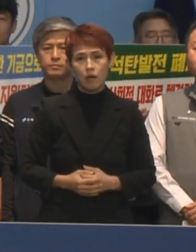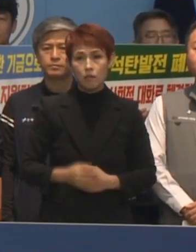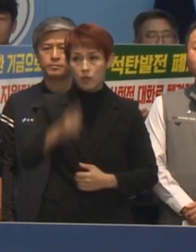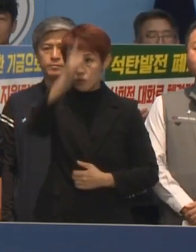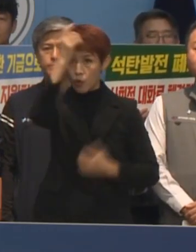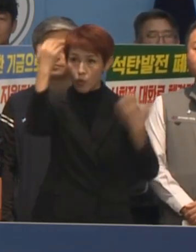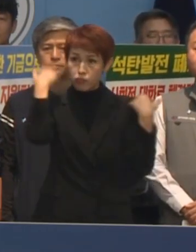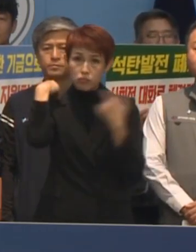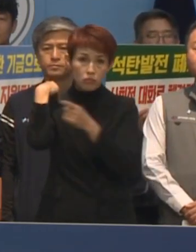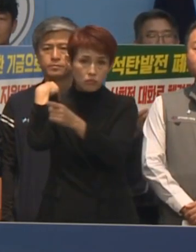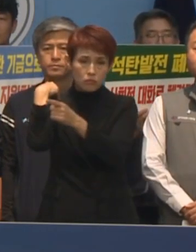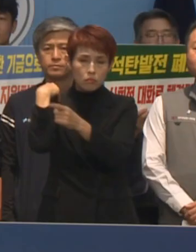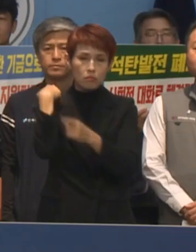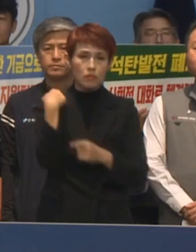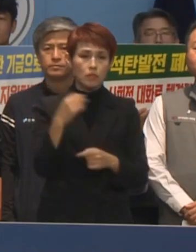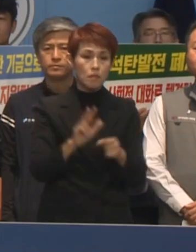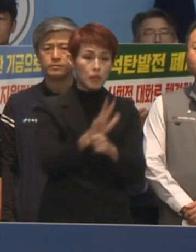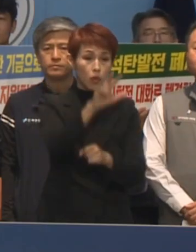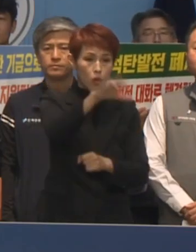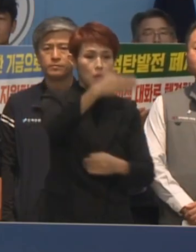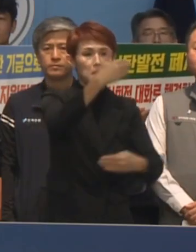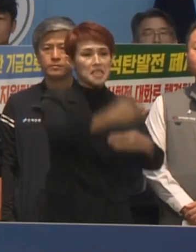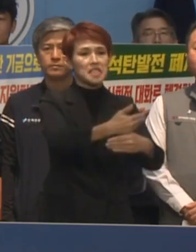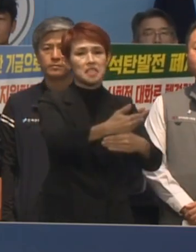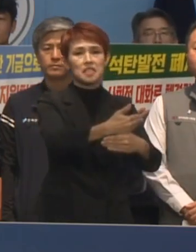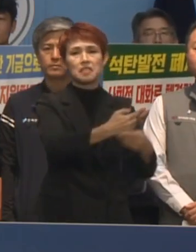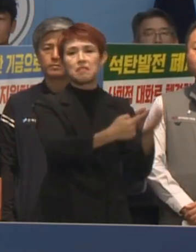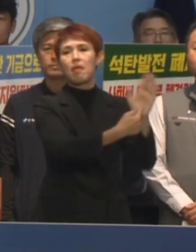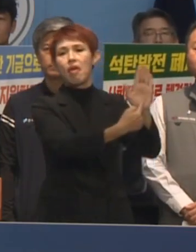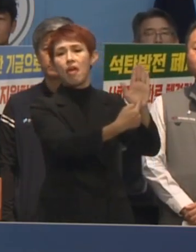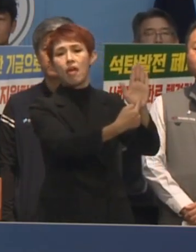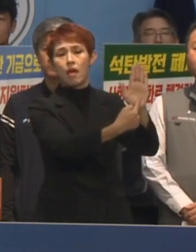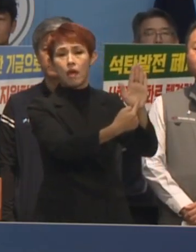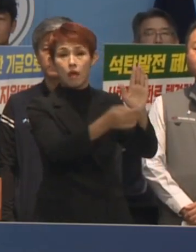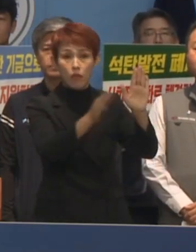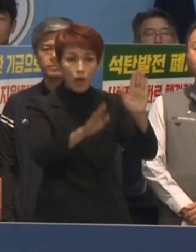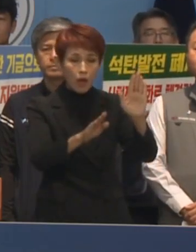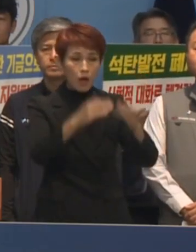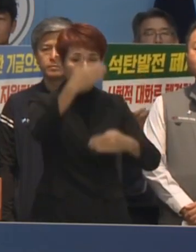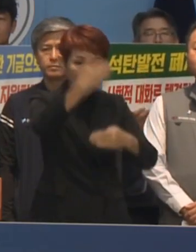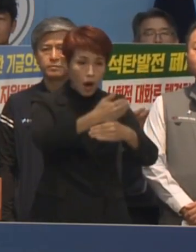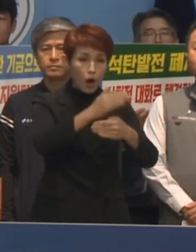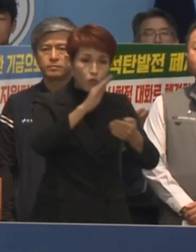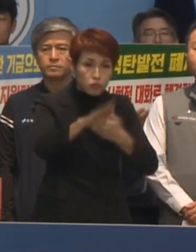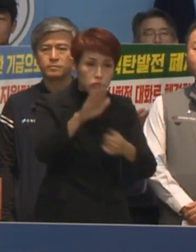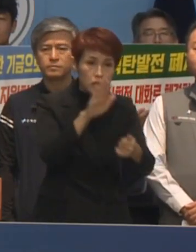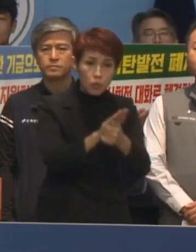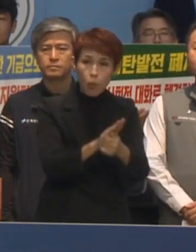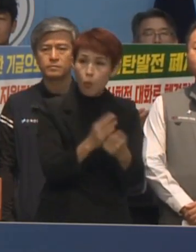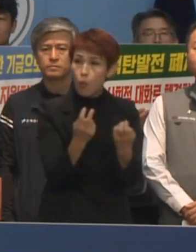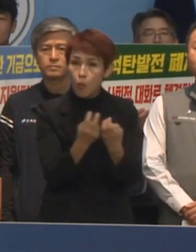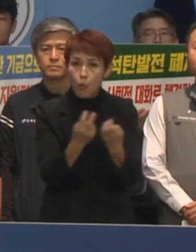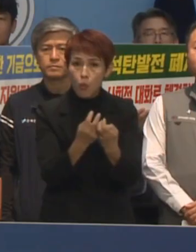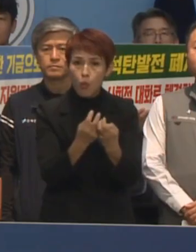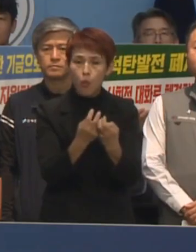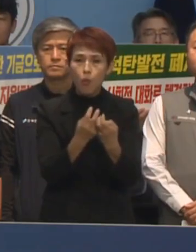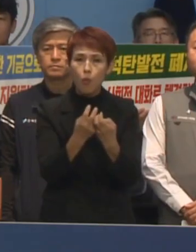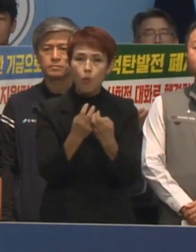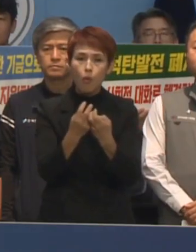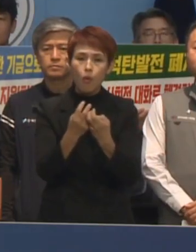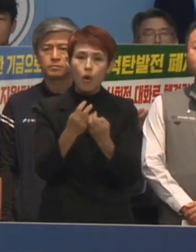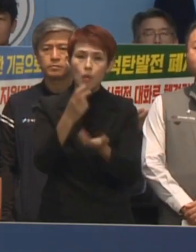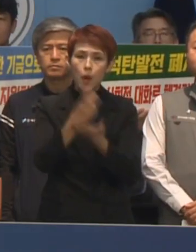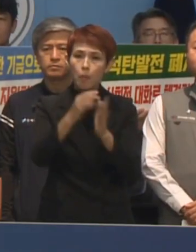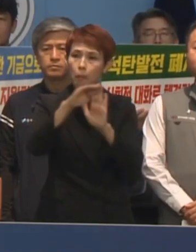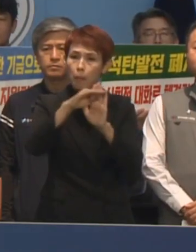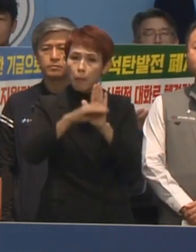정부는 석탄화력발전소 폐지 일정만 내놓은 채 폐지 이후의 지원 대책 등에 대한 근거 법률,